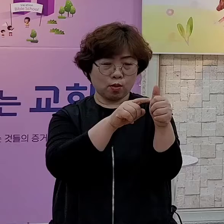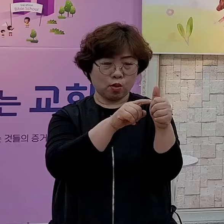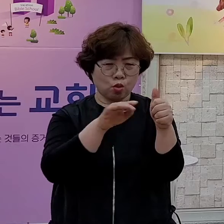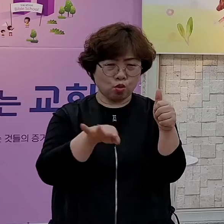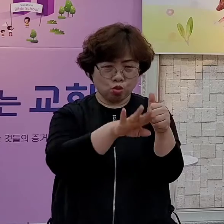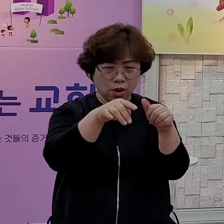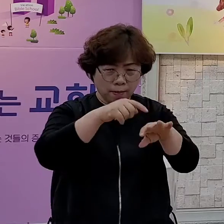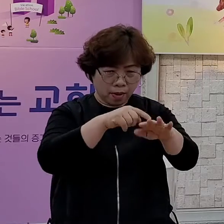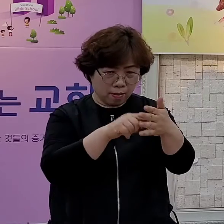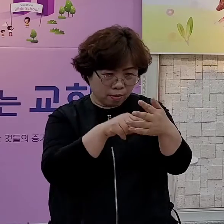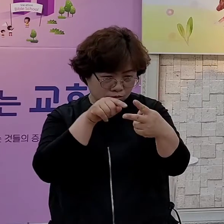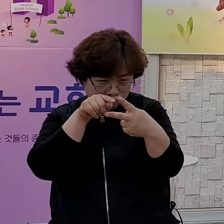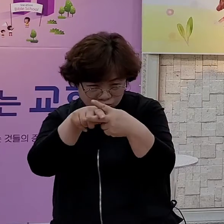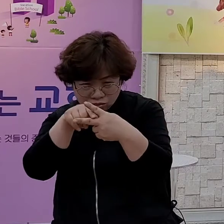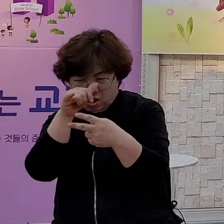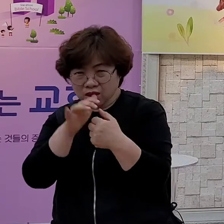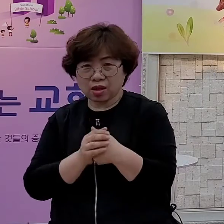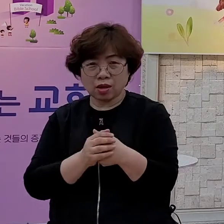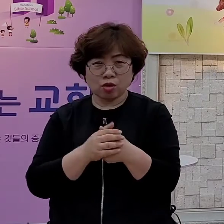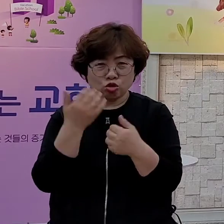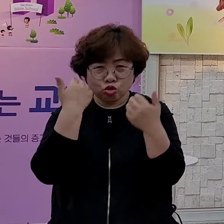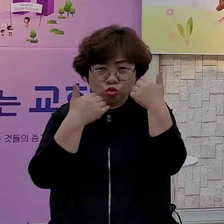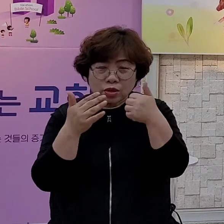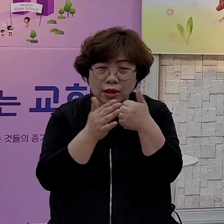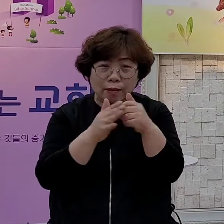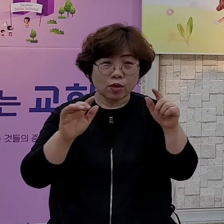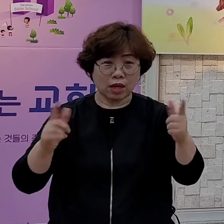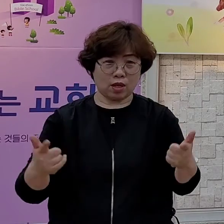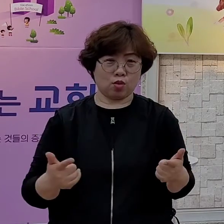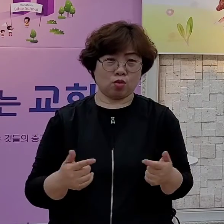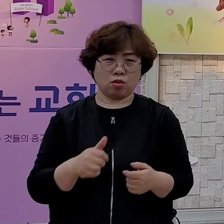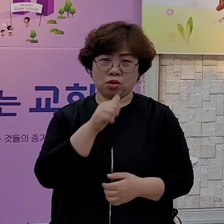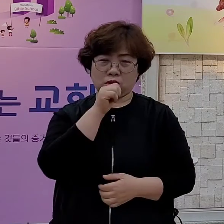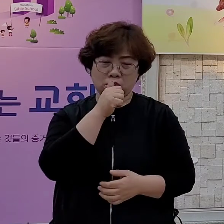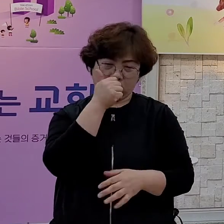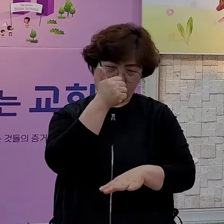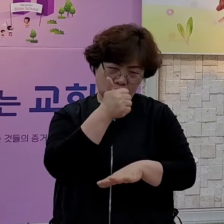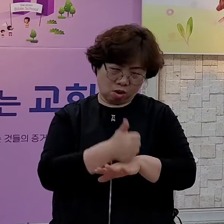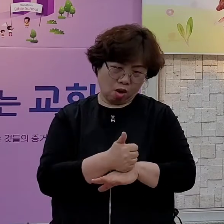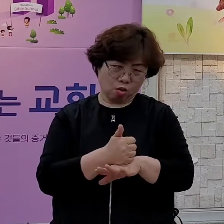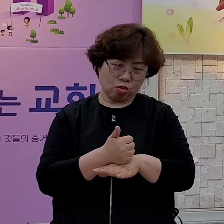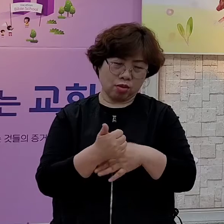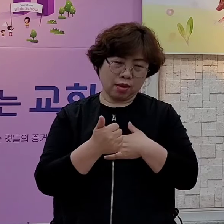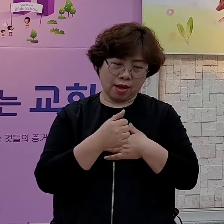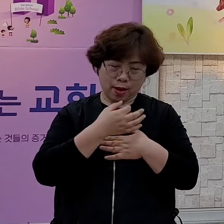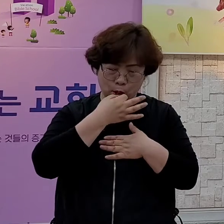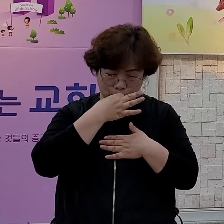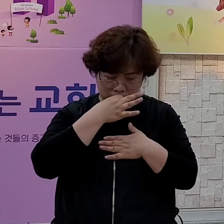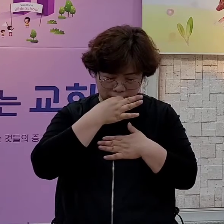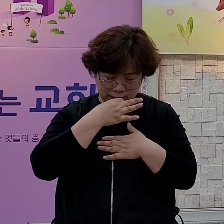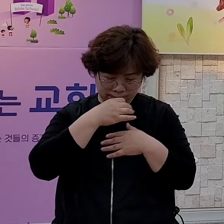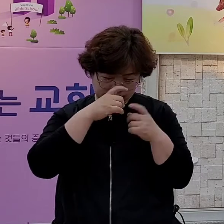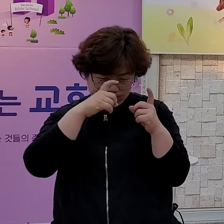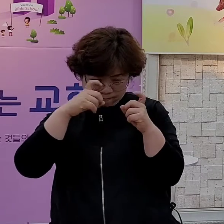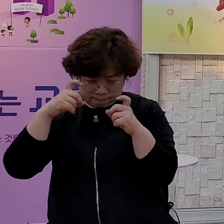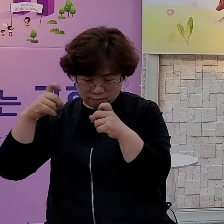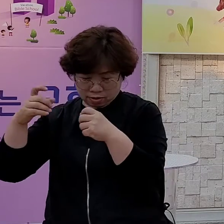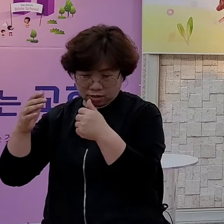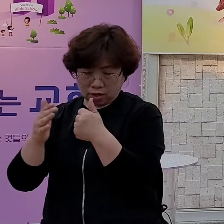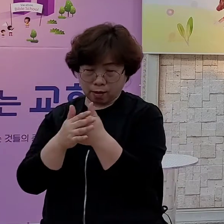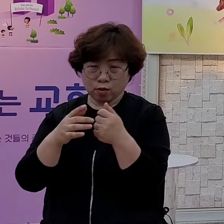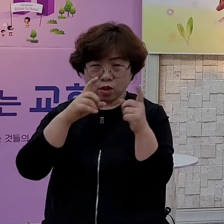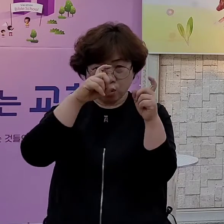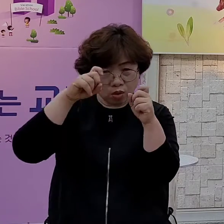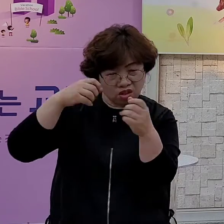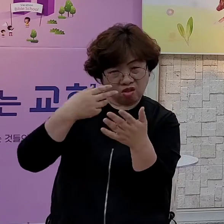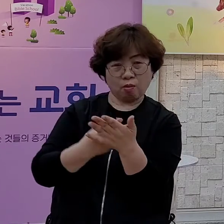있습니다. 누구 때문이 아니라 결국은 자기 욕심에 끌려 미혹 때문이다 라는 것을